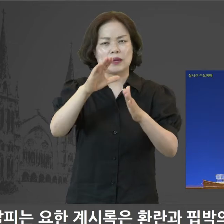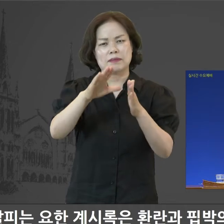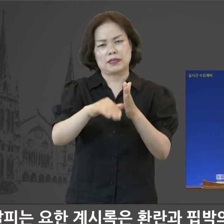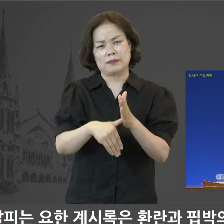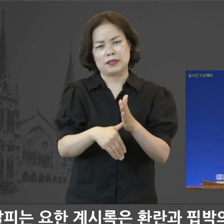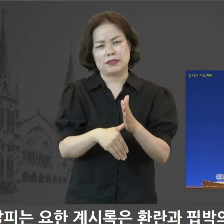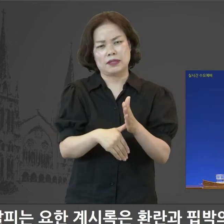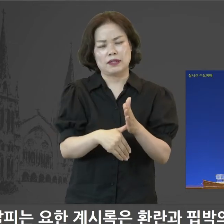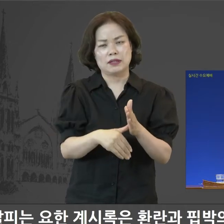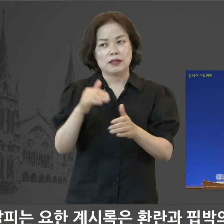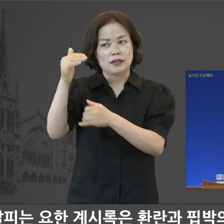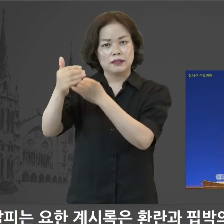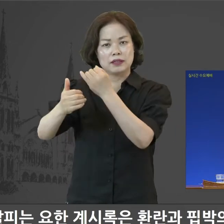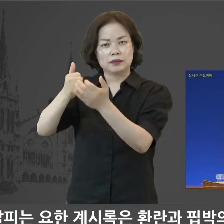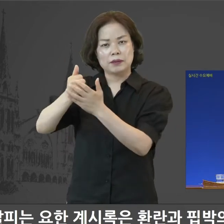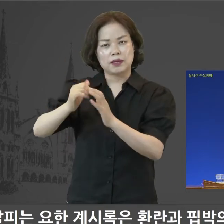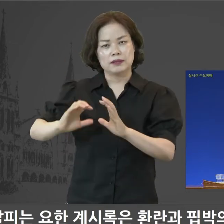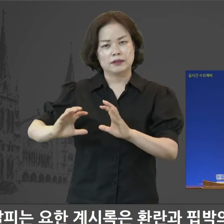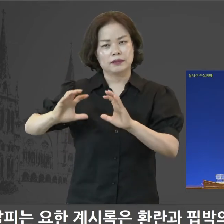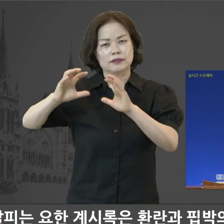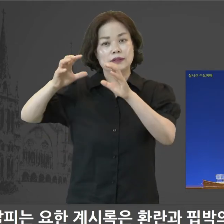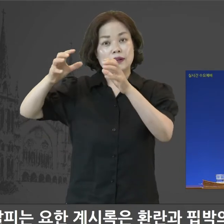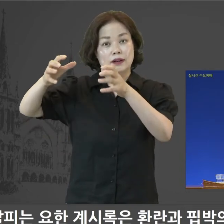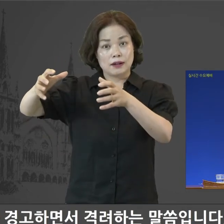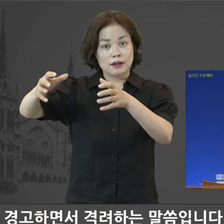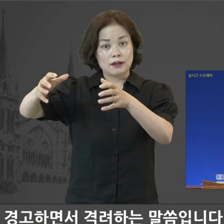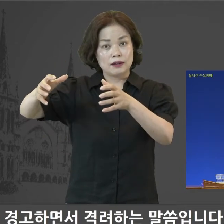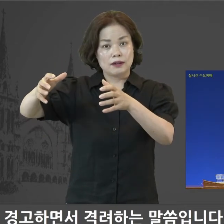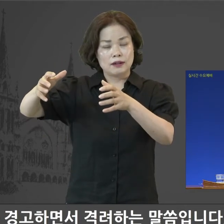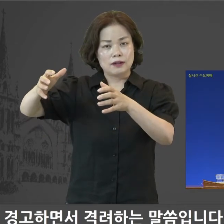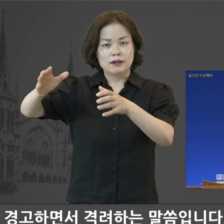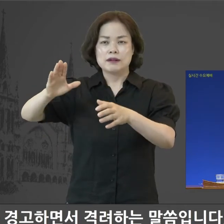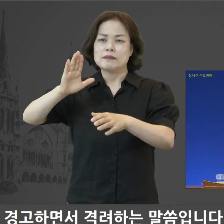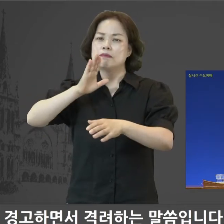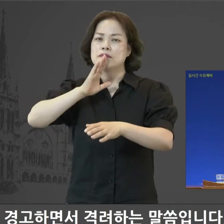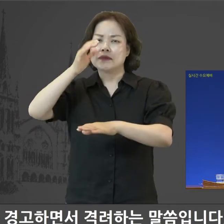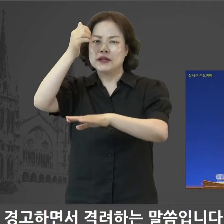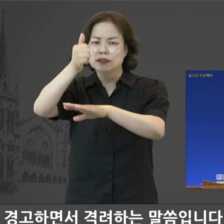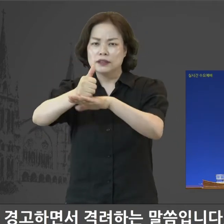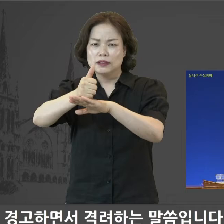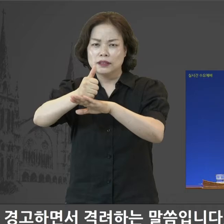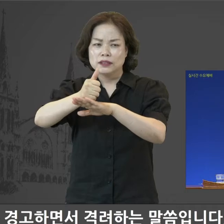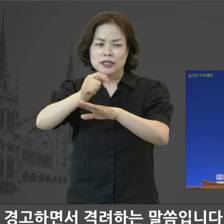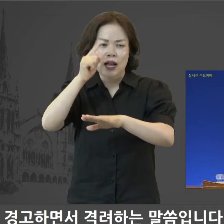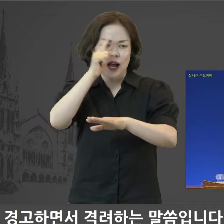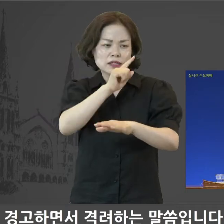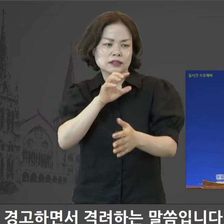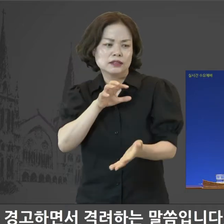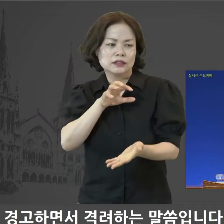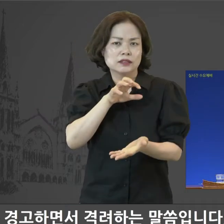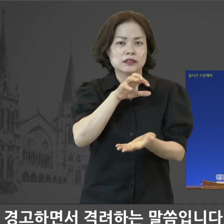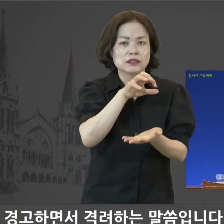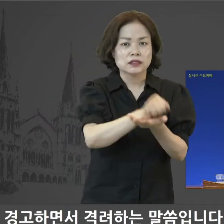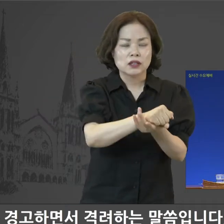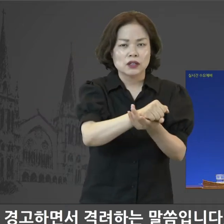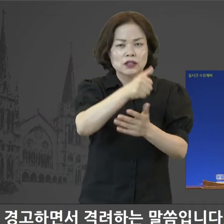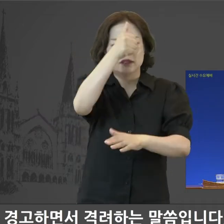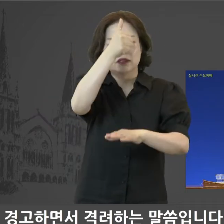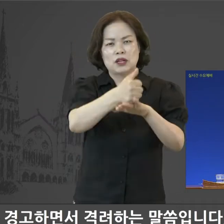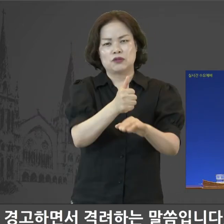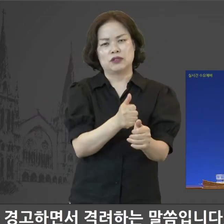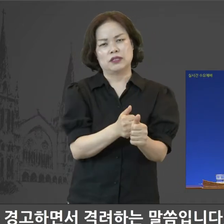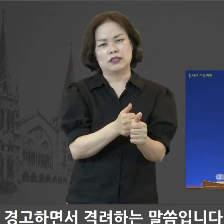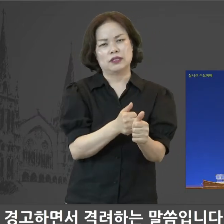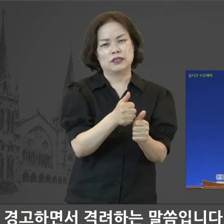때에 하나님의 나라가 마침내 악을 정복할 것이라는 이 최후